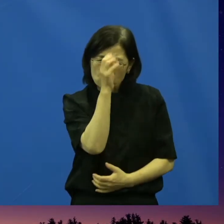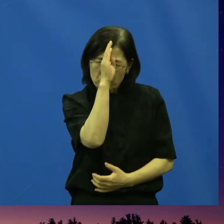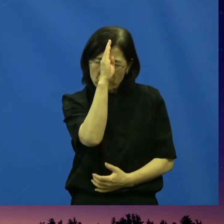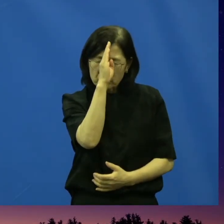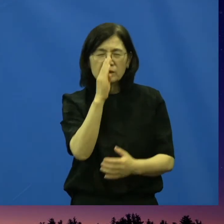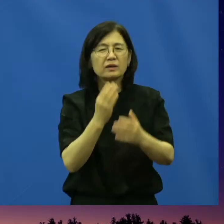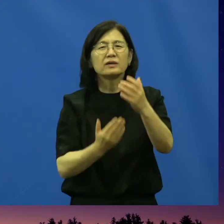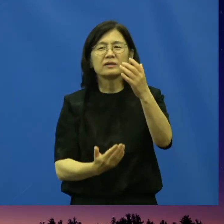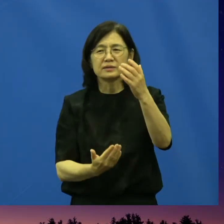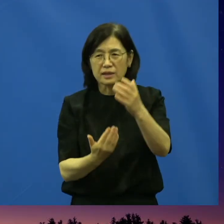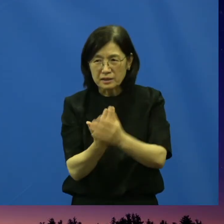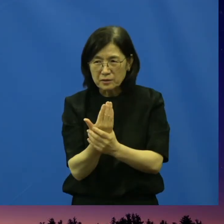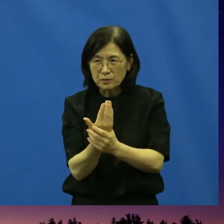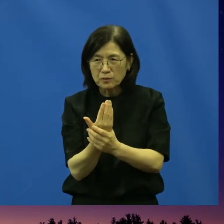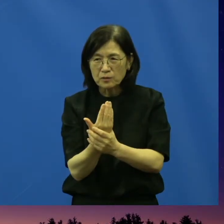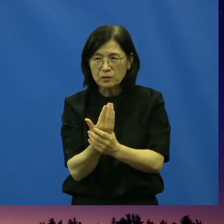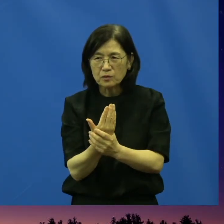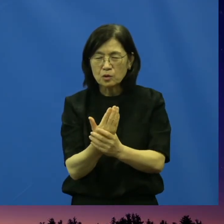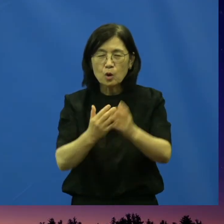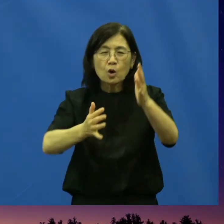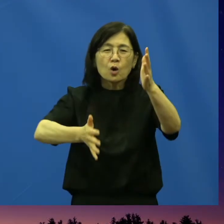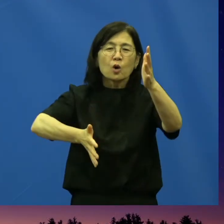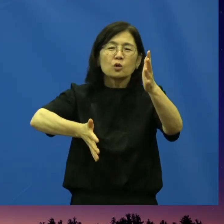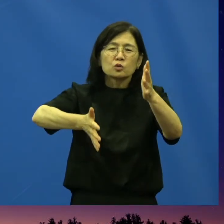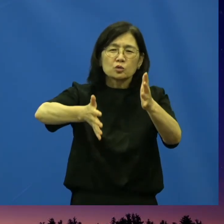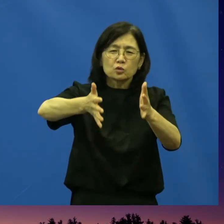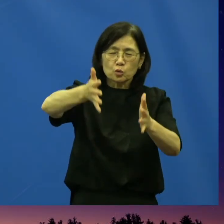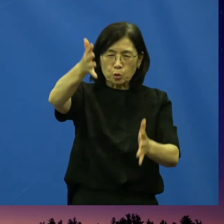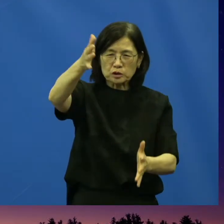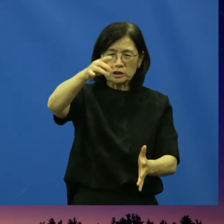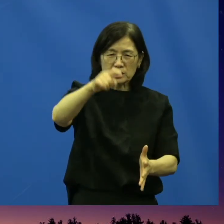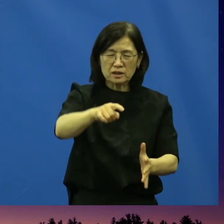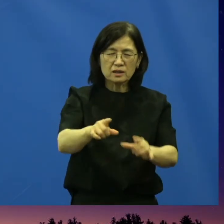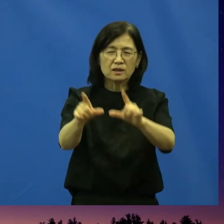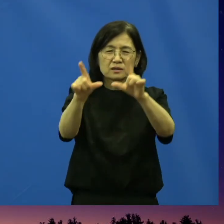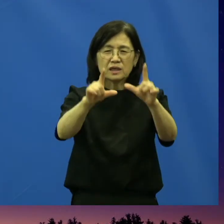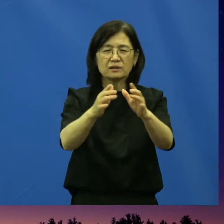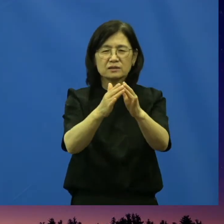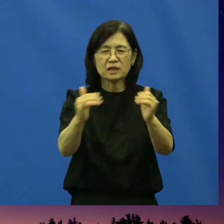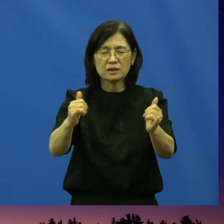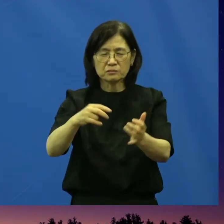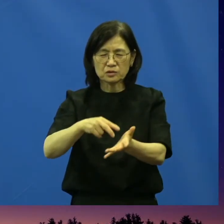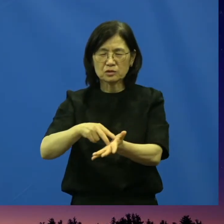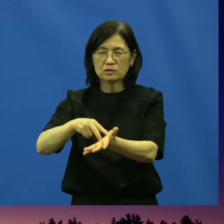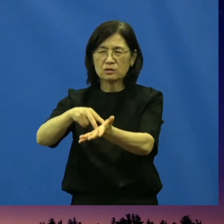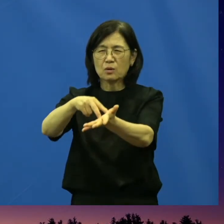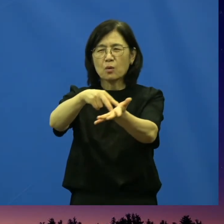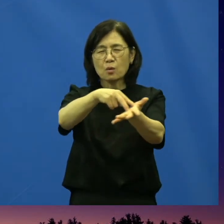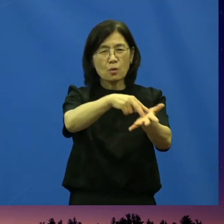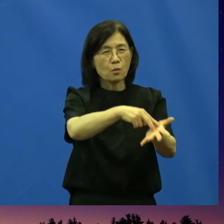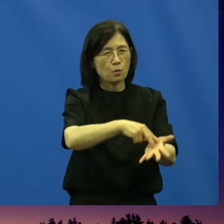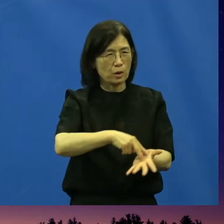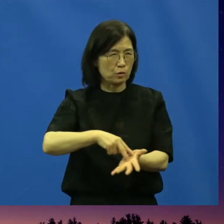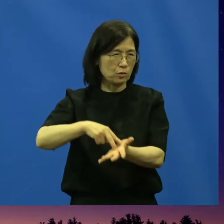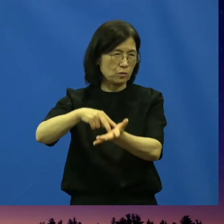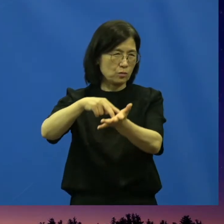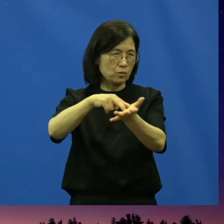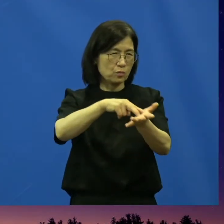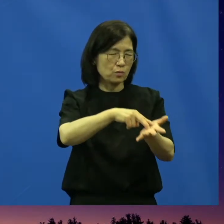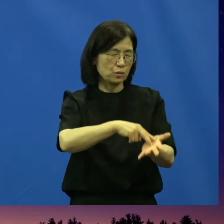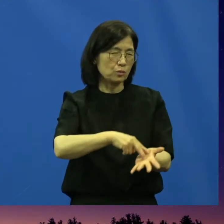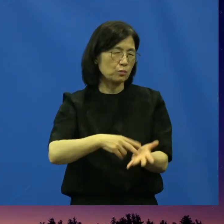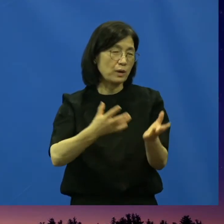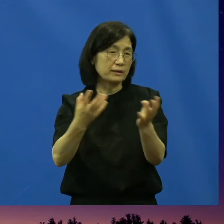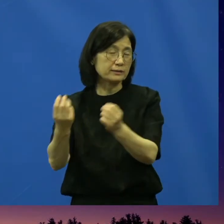도시는 이 외로움이라고 하는 것, 이것은 개인주의가 심화되면서 심지어는 요즘은 가족들 간에도